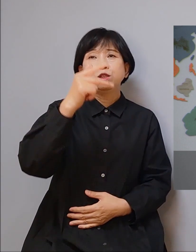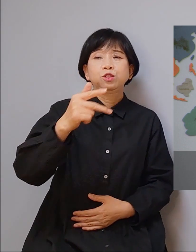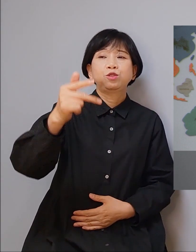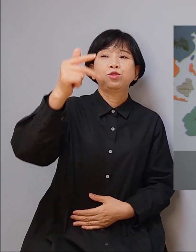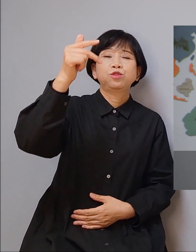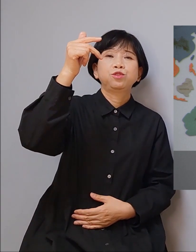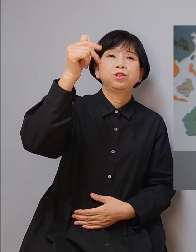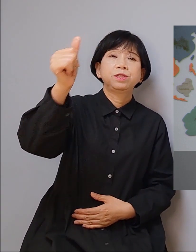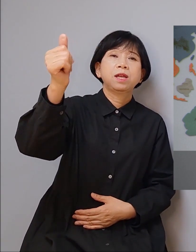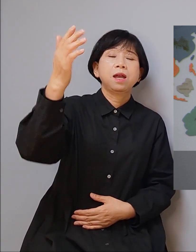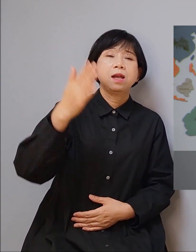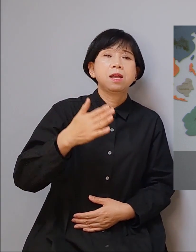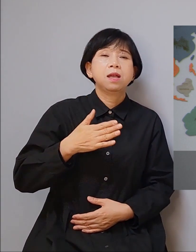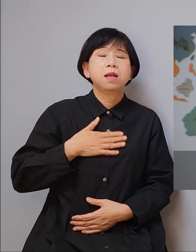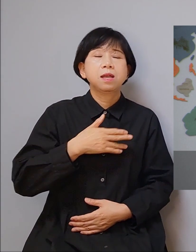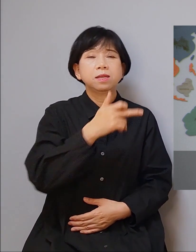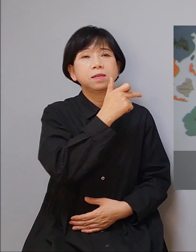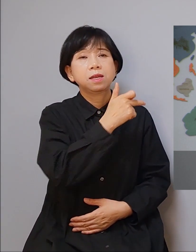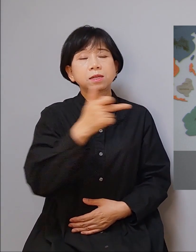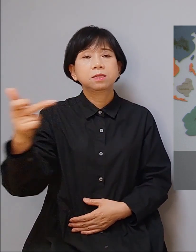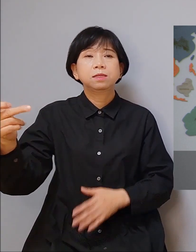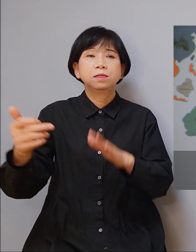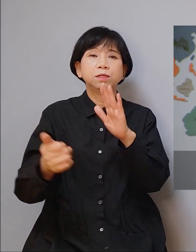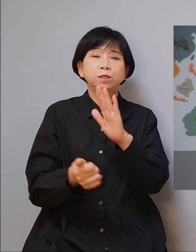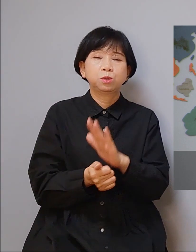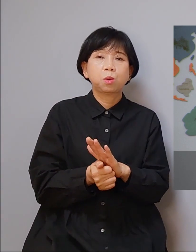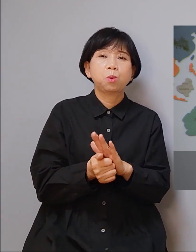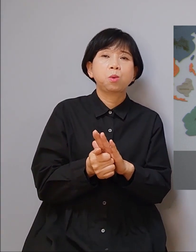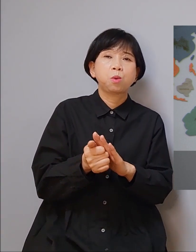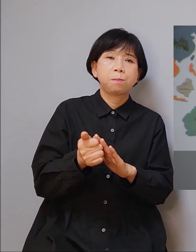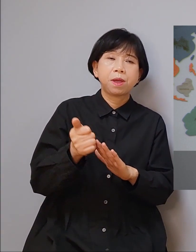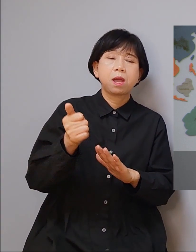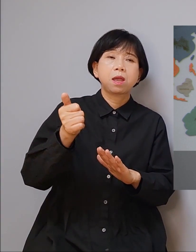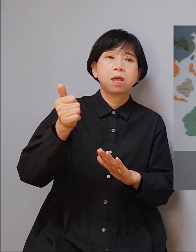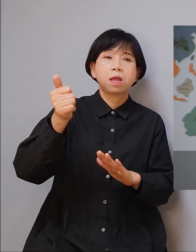능력, 주는 나의 큰